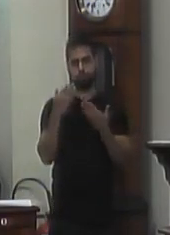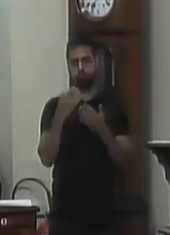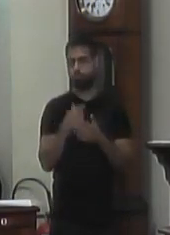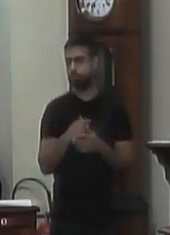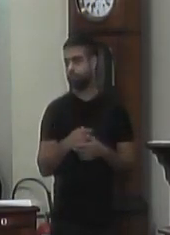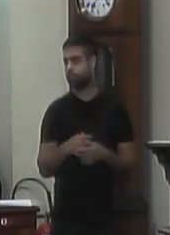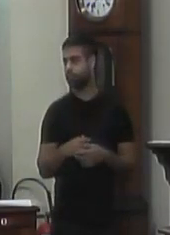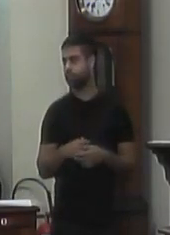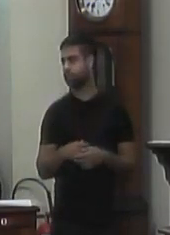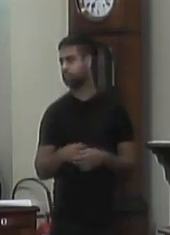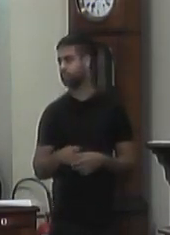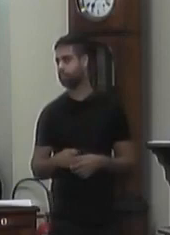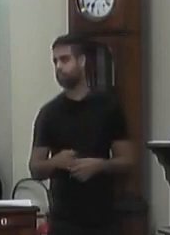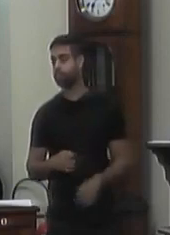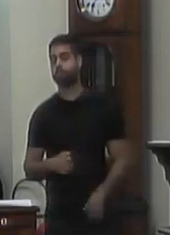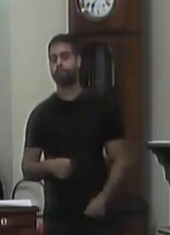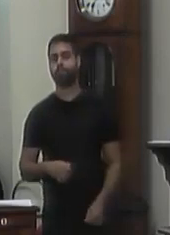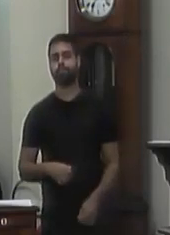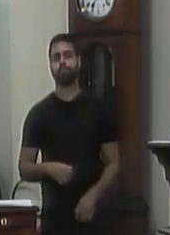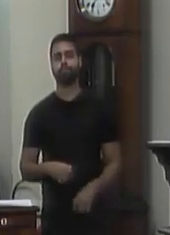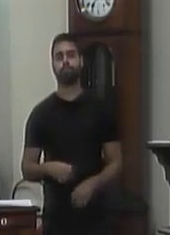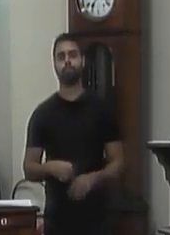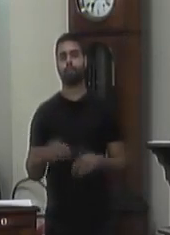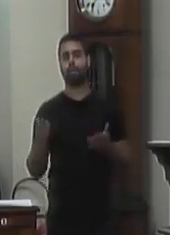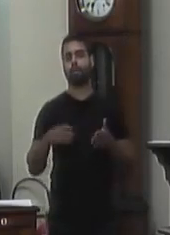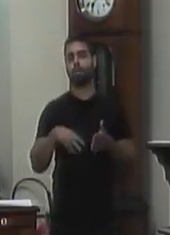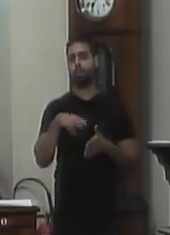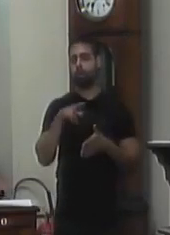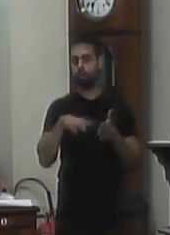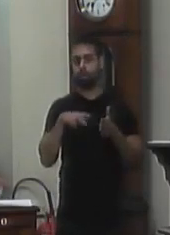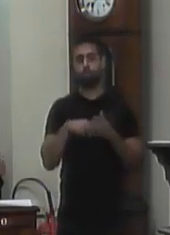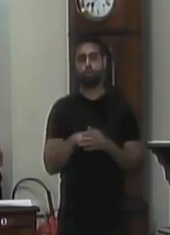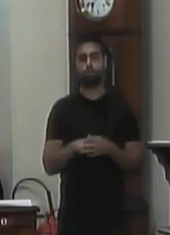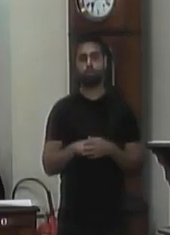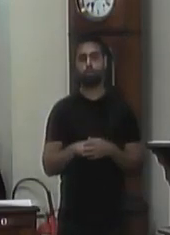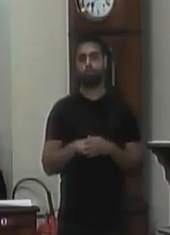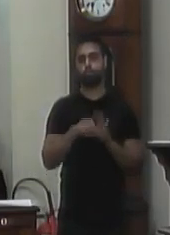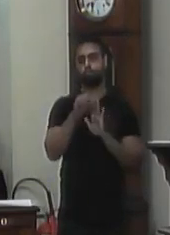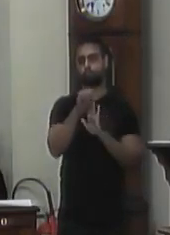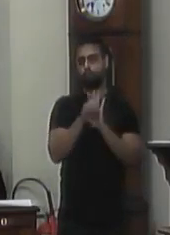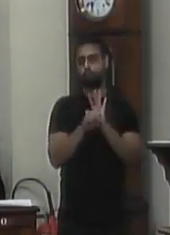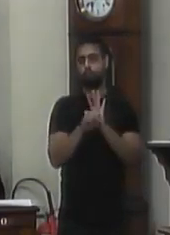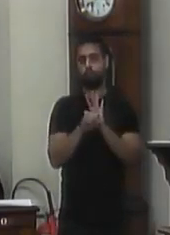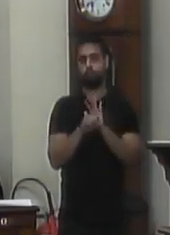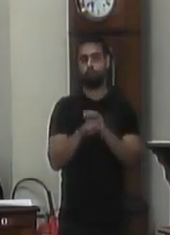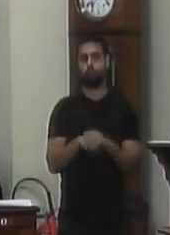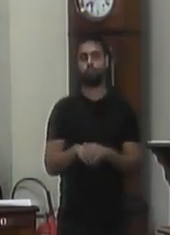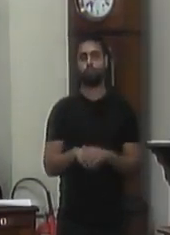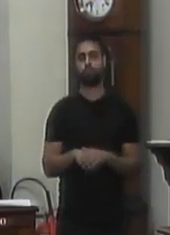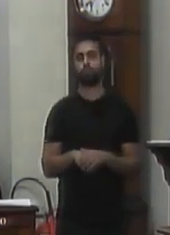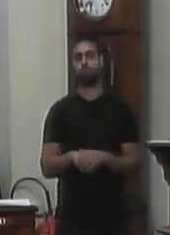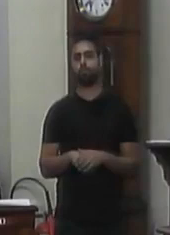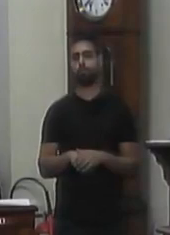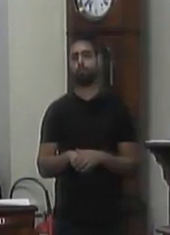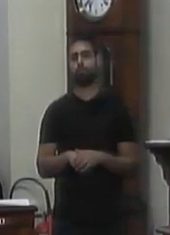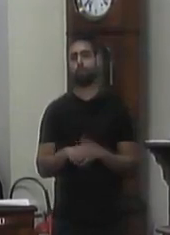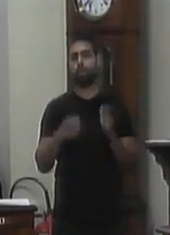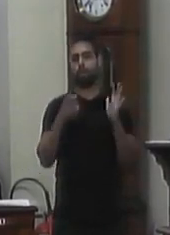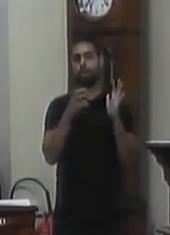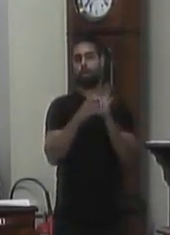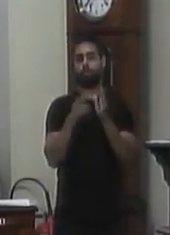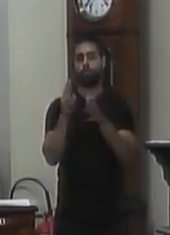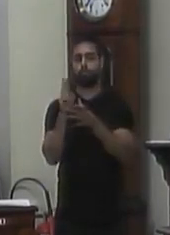doutor. Vamos agora para a leitura do ofício e correspondência. Câmara Municipal de